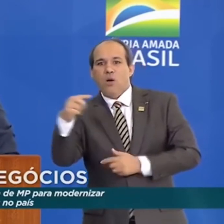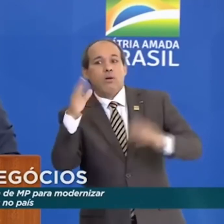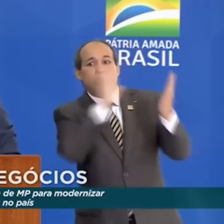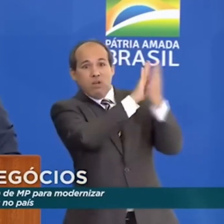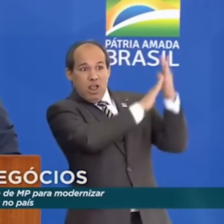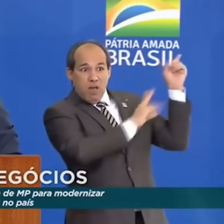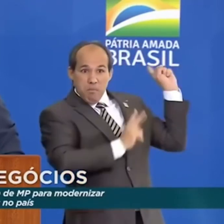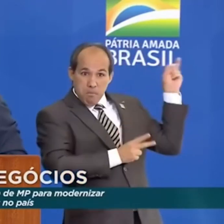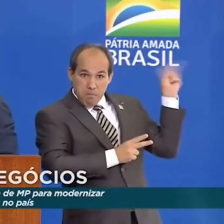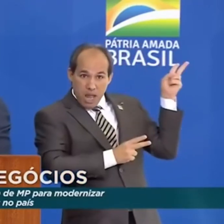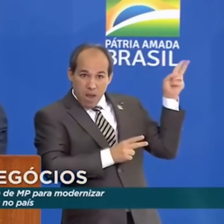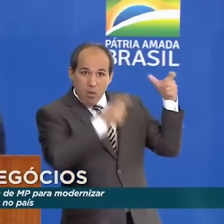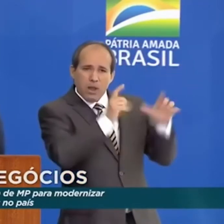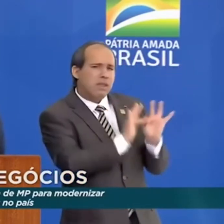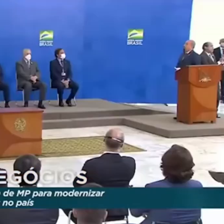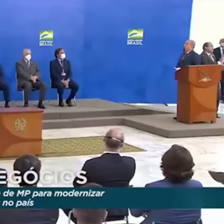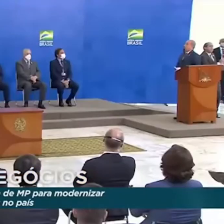brasileira